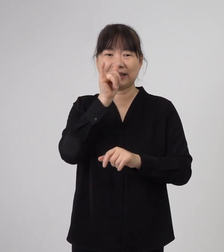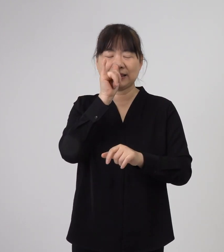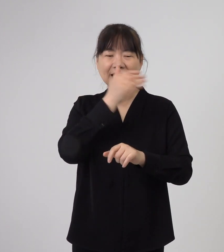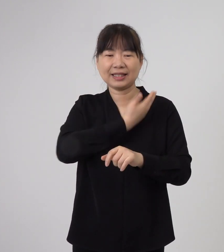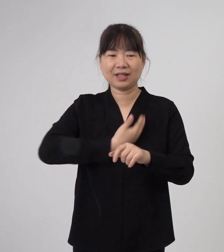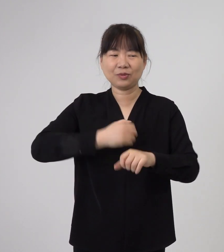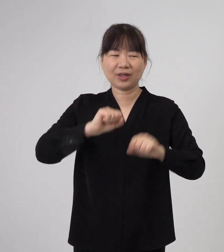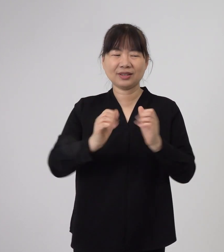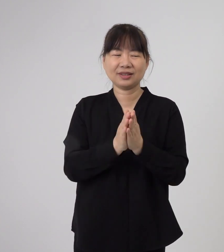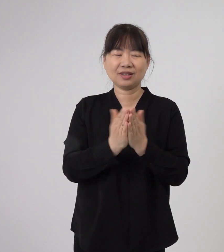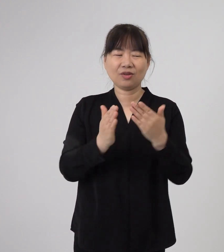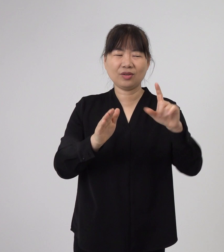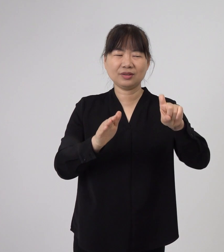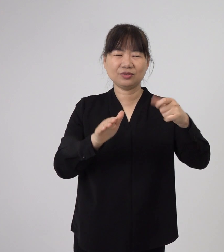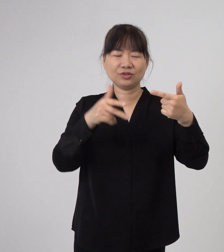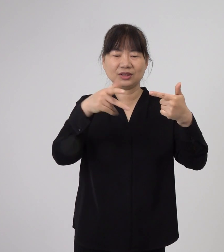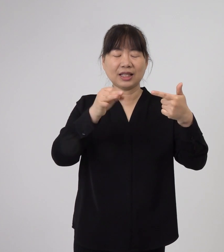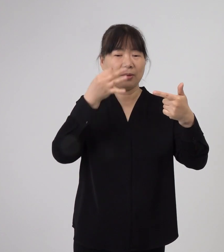좀 띄워주실까요?